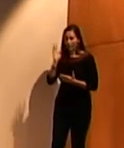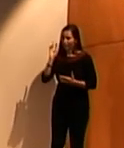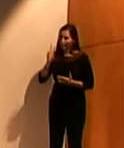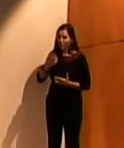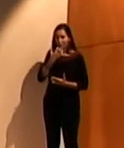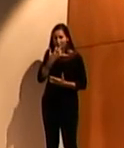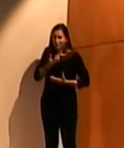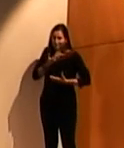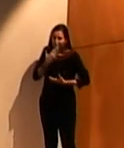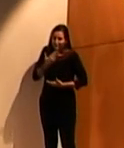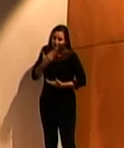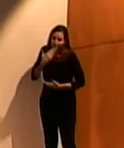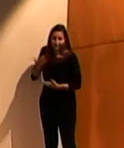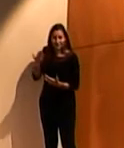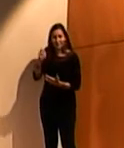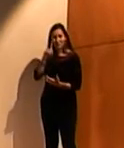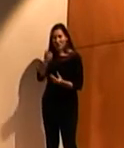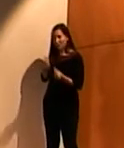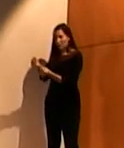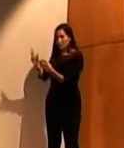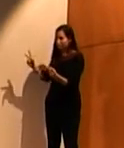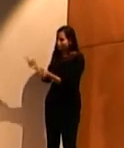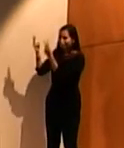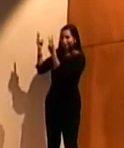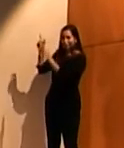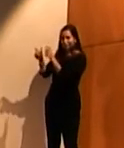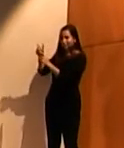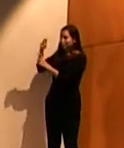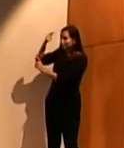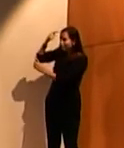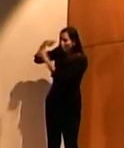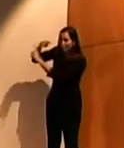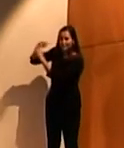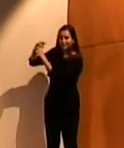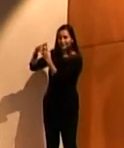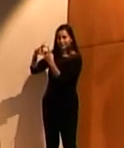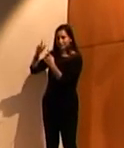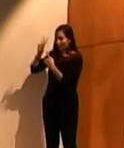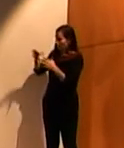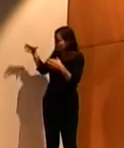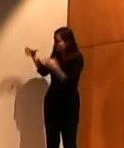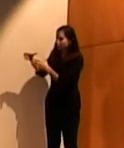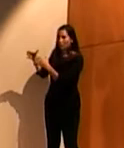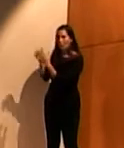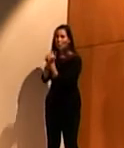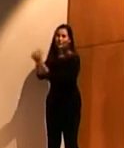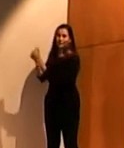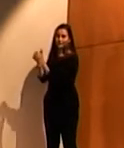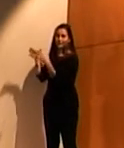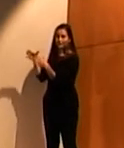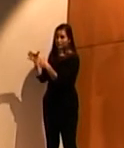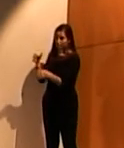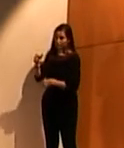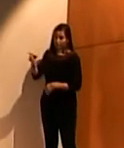créé beaucoup d'enthousiasme. Et de dynamique. Et ouais, une vraie dynamique motivante. Parce qu'on travaille quand même beaucoup aussi